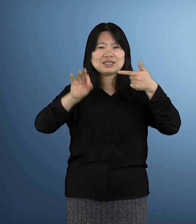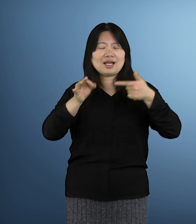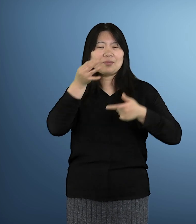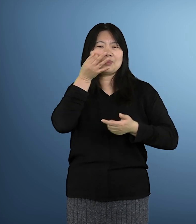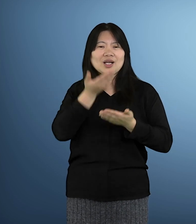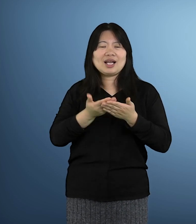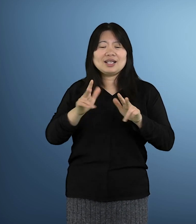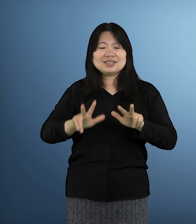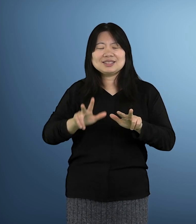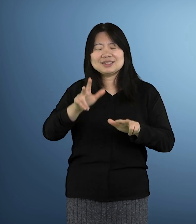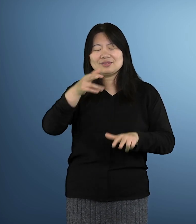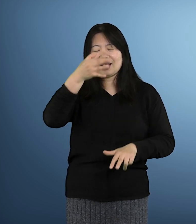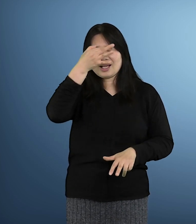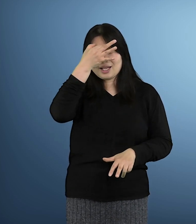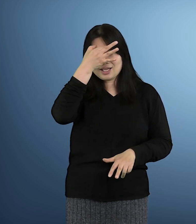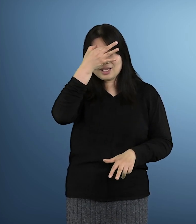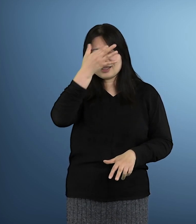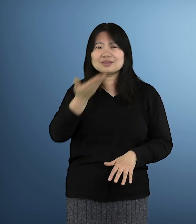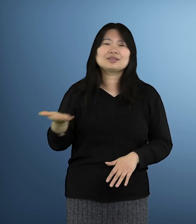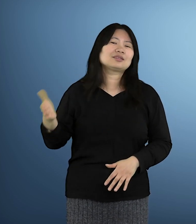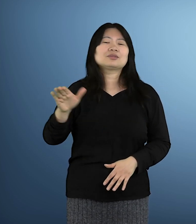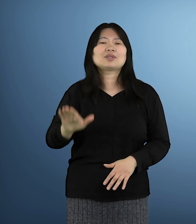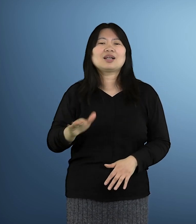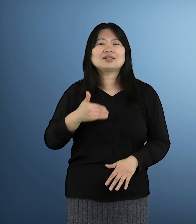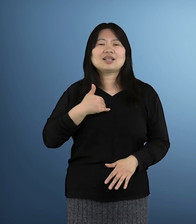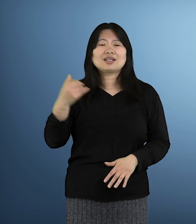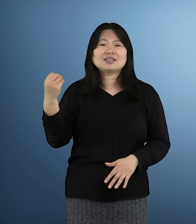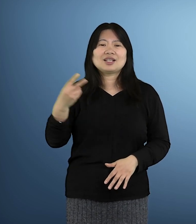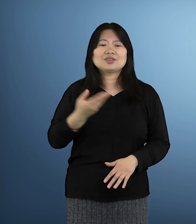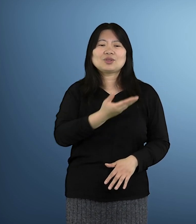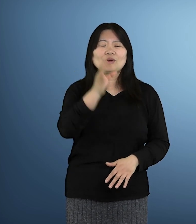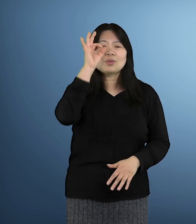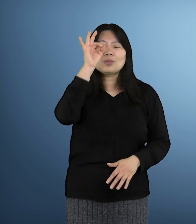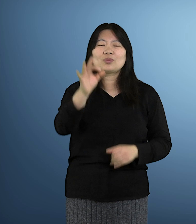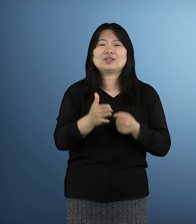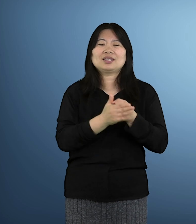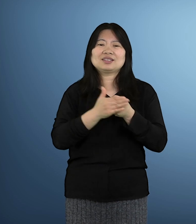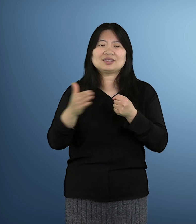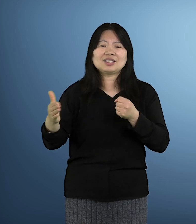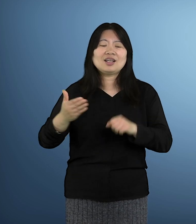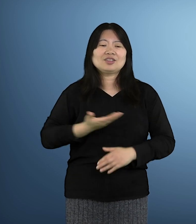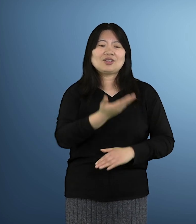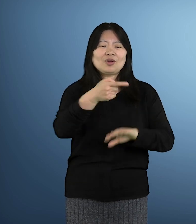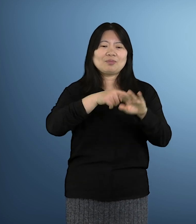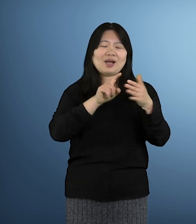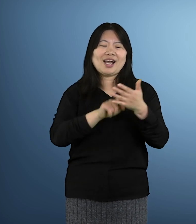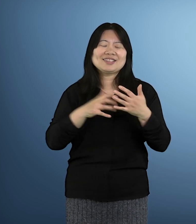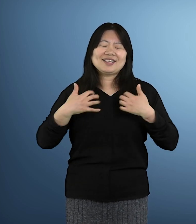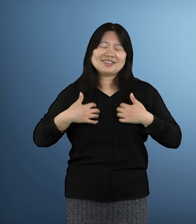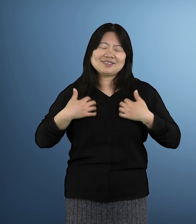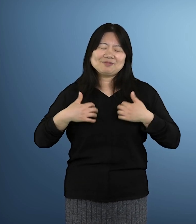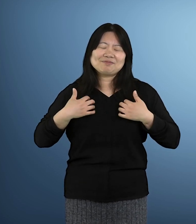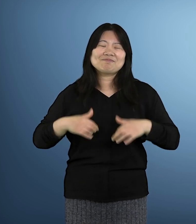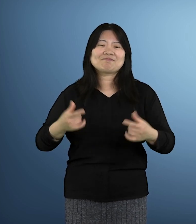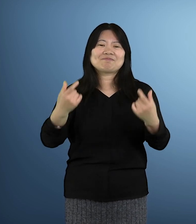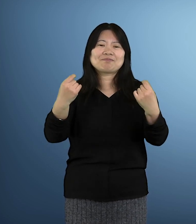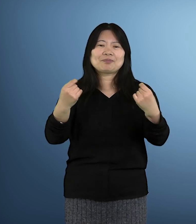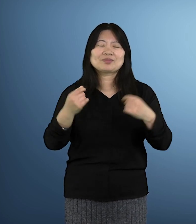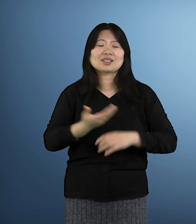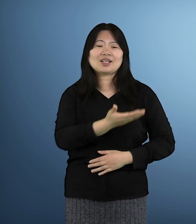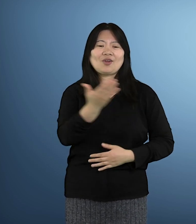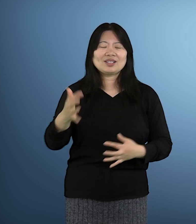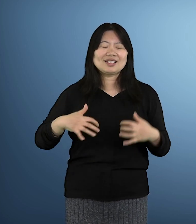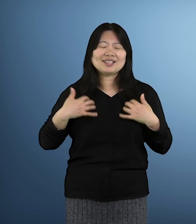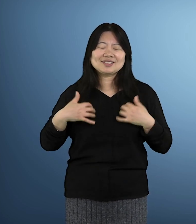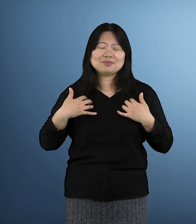지금은 너희가 근심하나 내가 다시 너희를 보리니 너희 마음이 기쁠 것이요